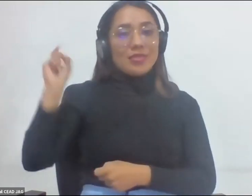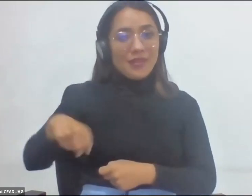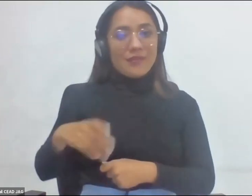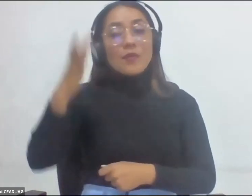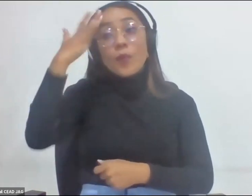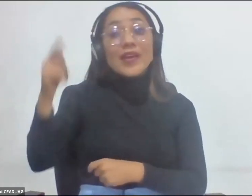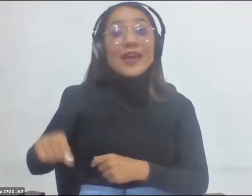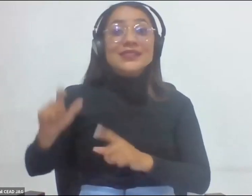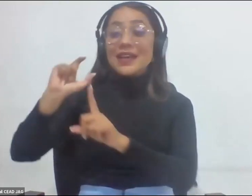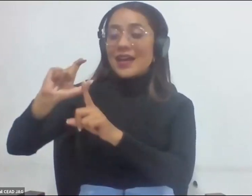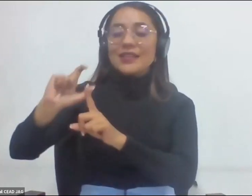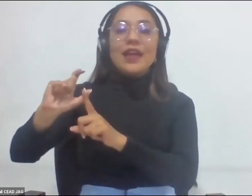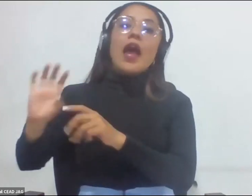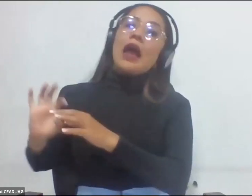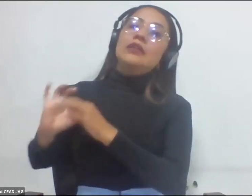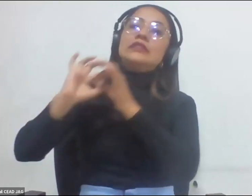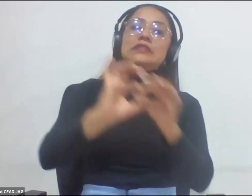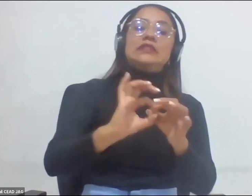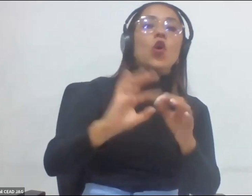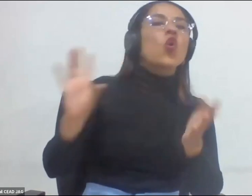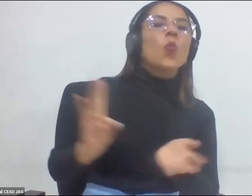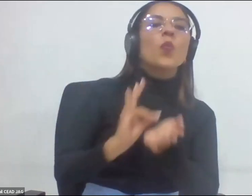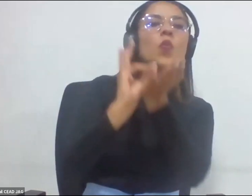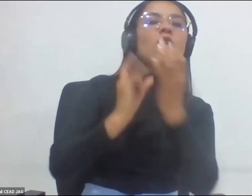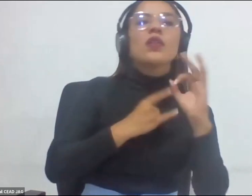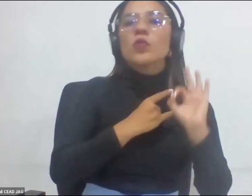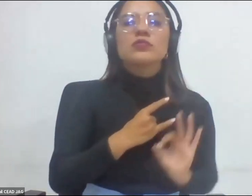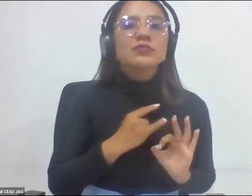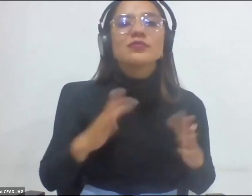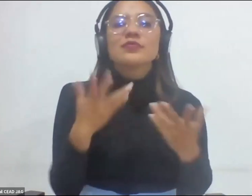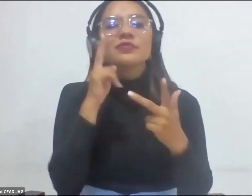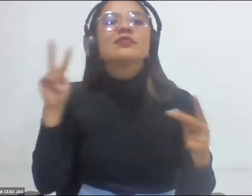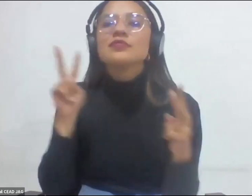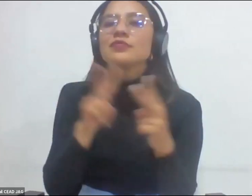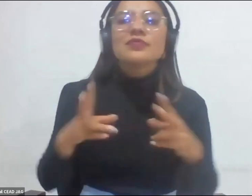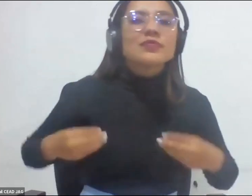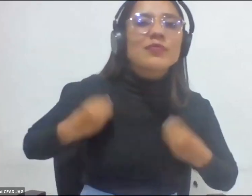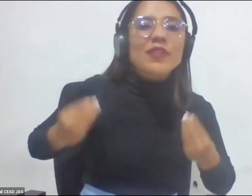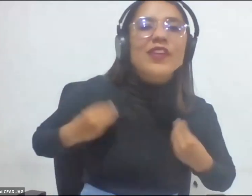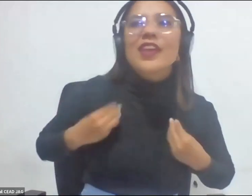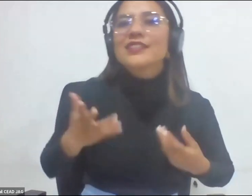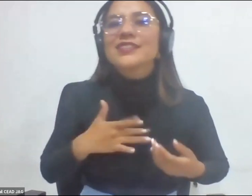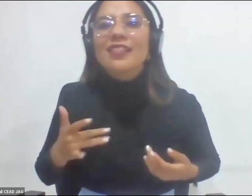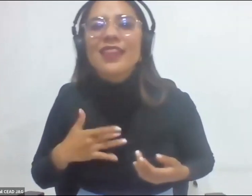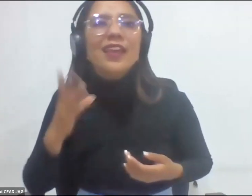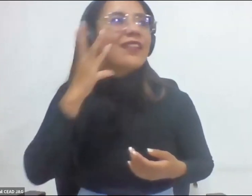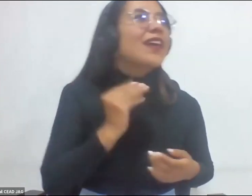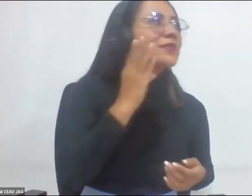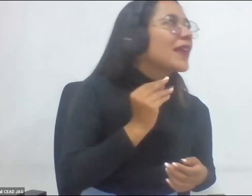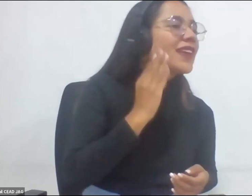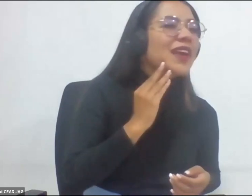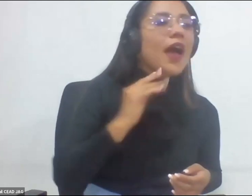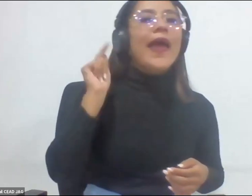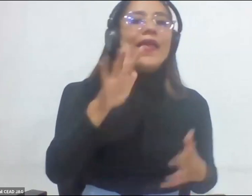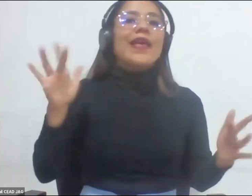unad le permite conocerlo le permite vivir lo vivenciarlo y ese va a aplicar para todo el programa